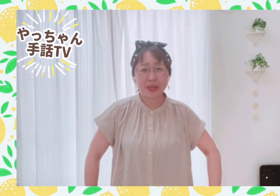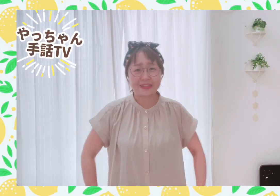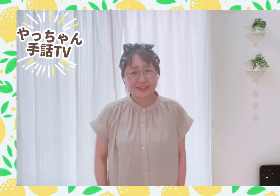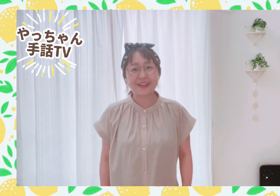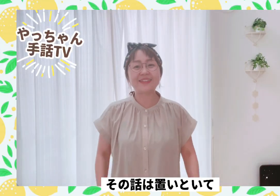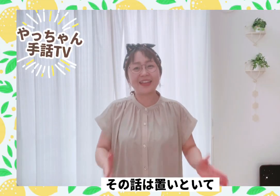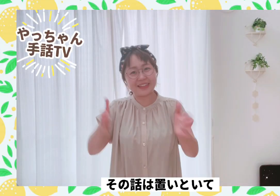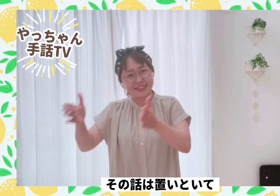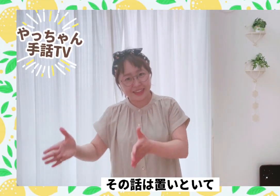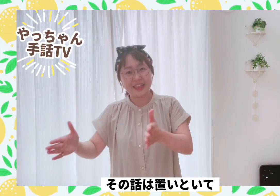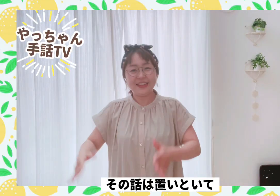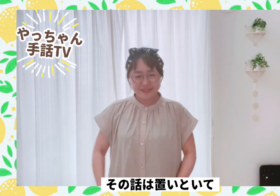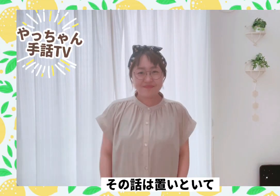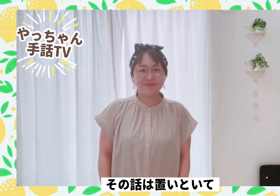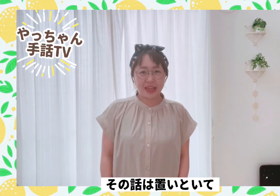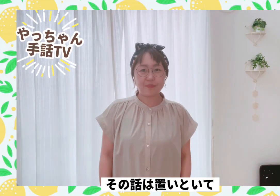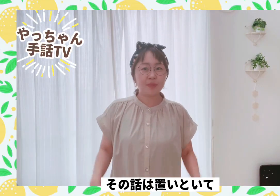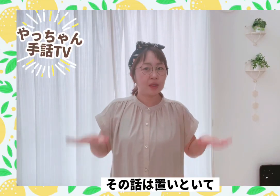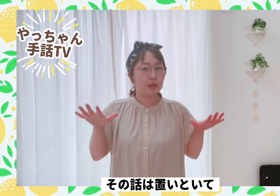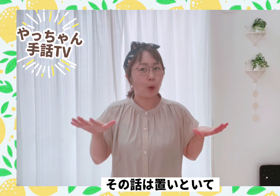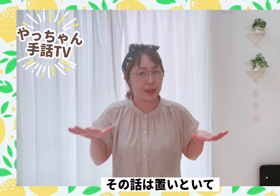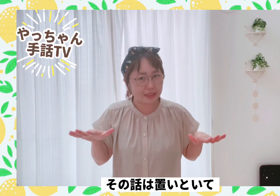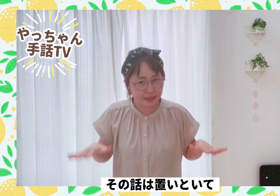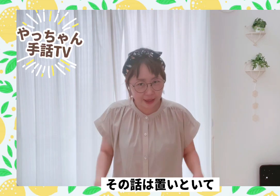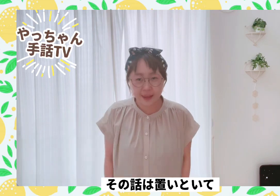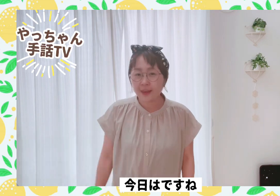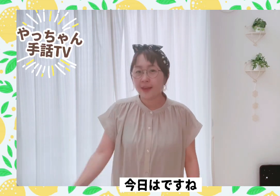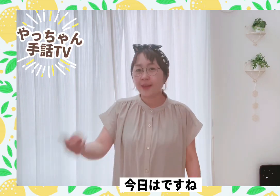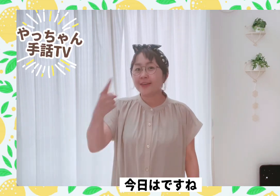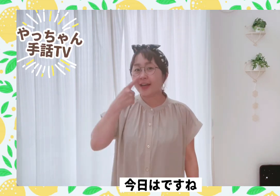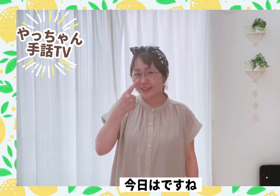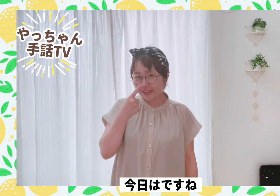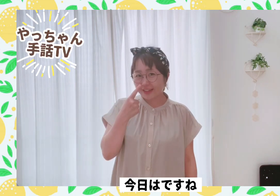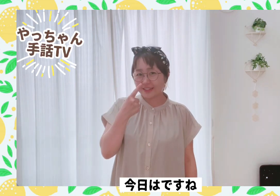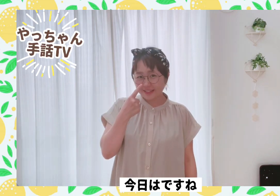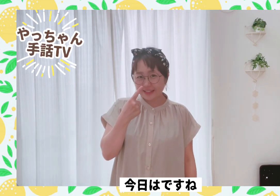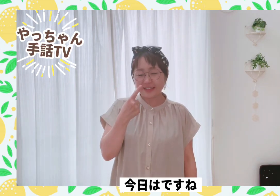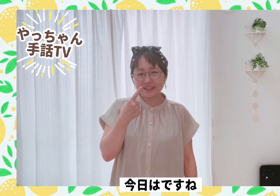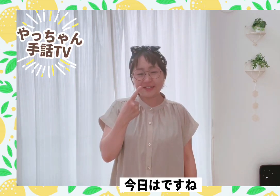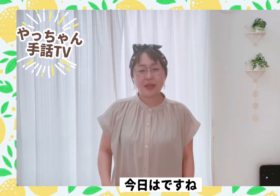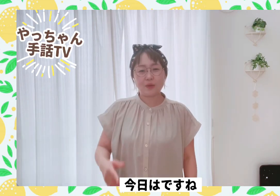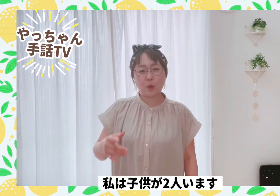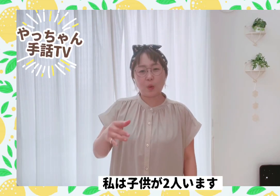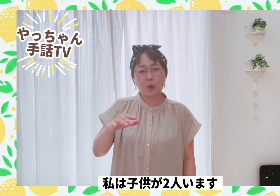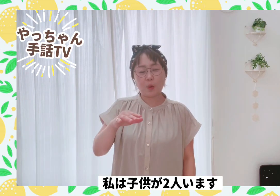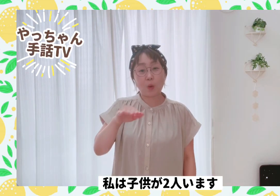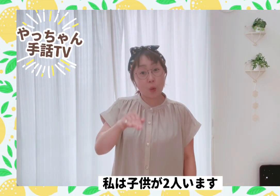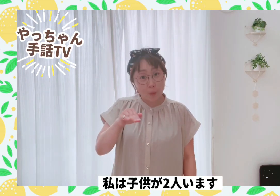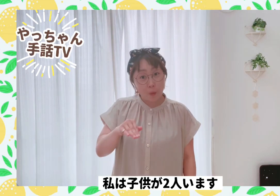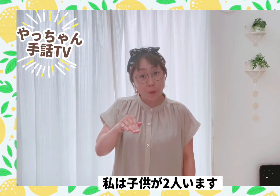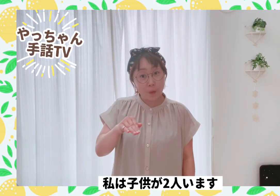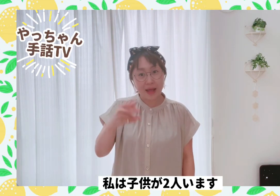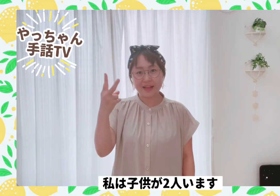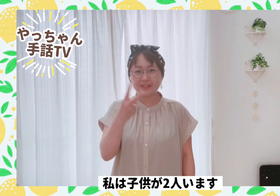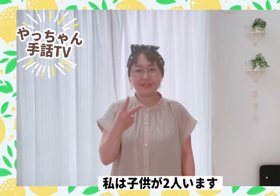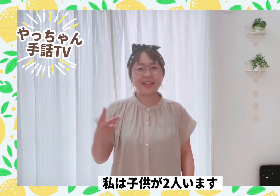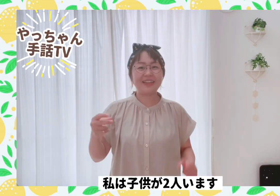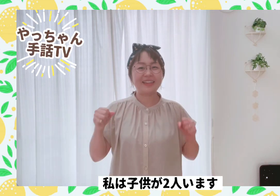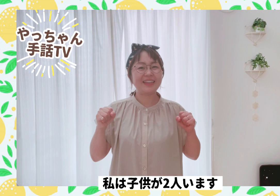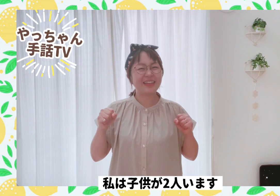、まあその話を置いといて、まあ今日はですね、私子供が